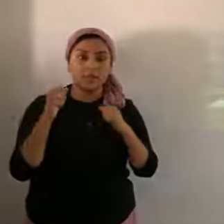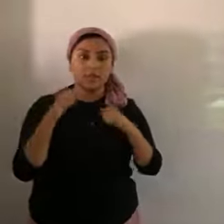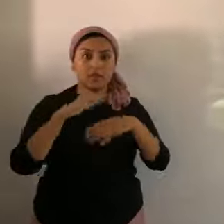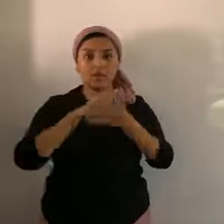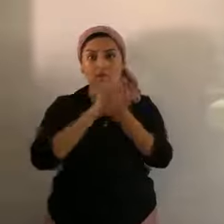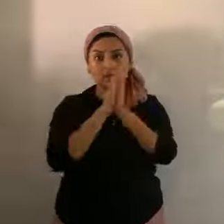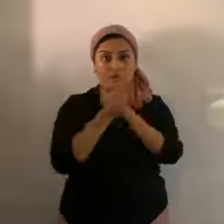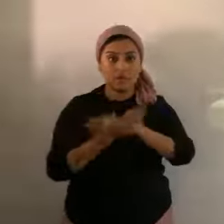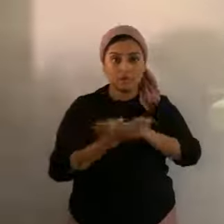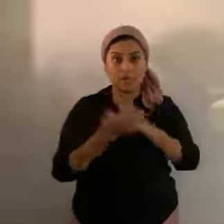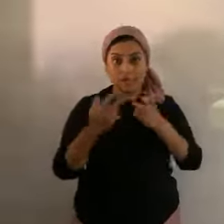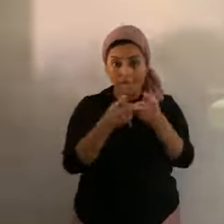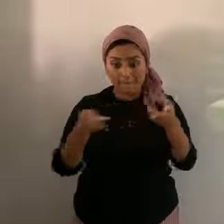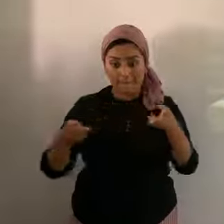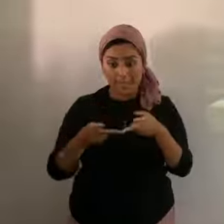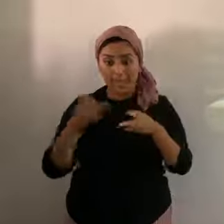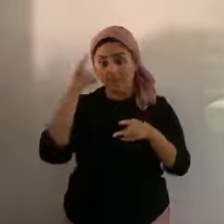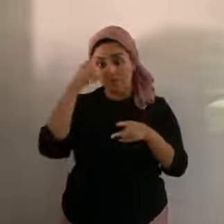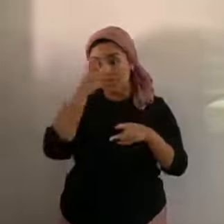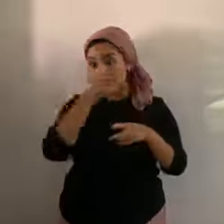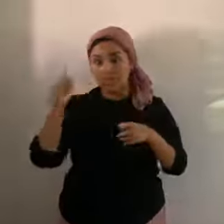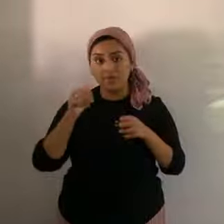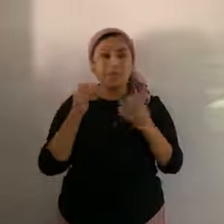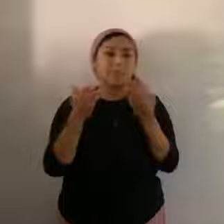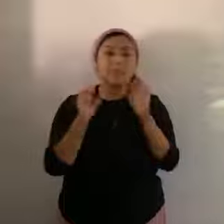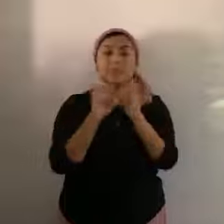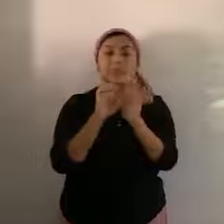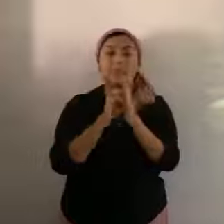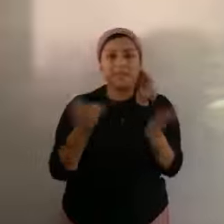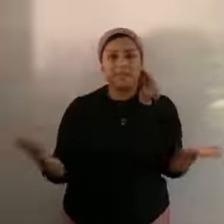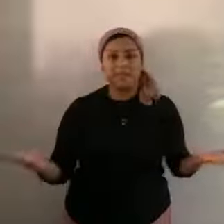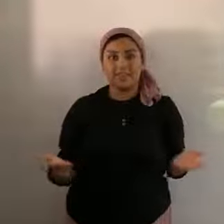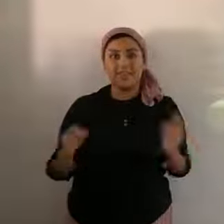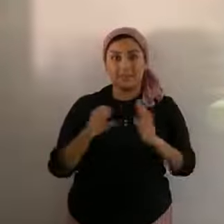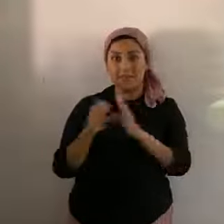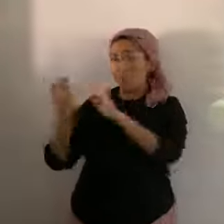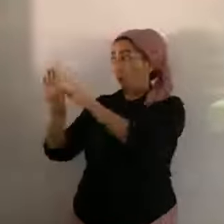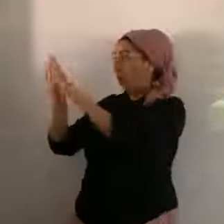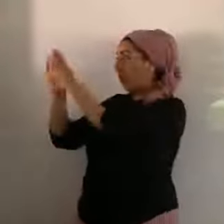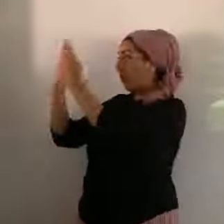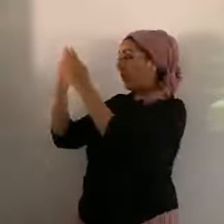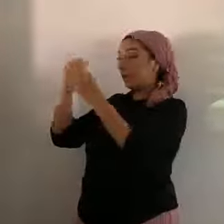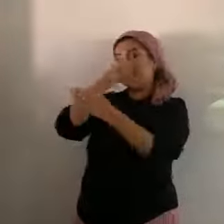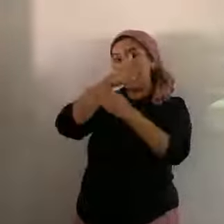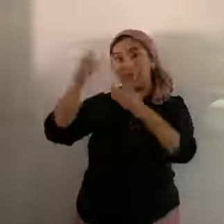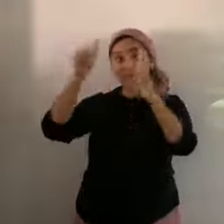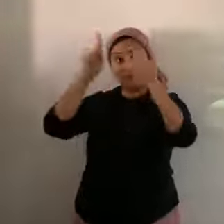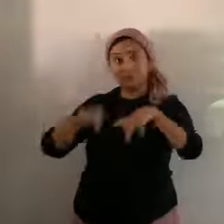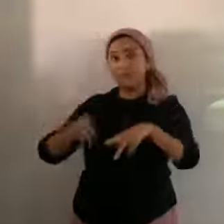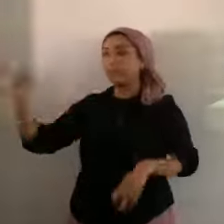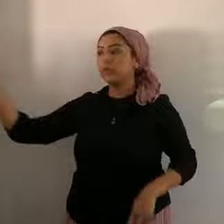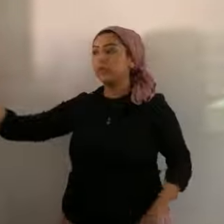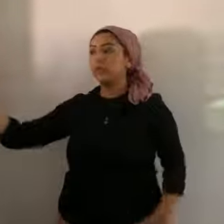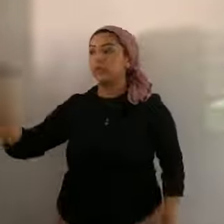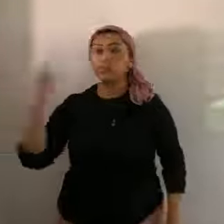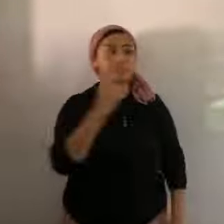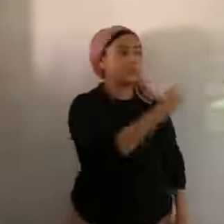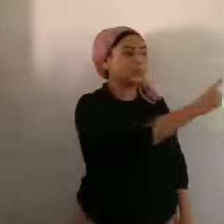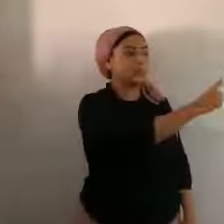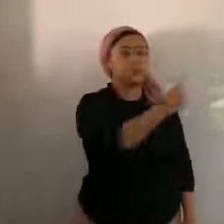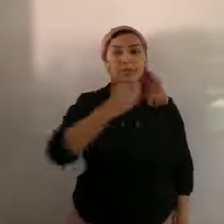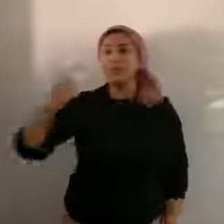convertirlo en área pública es como si aquí, bueno, pues vamos a abrir una puerta y vamos a abrir otra puerta y aquí vendemos